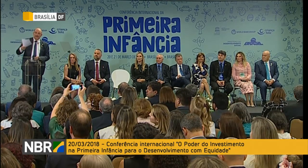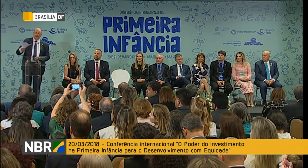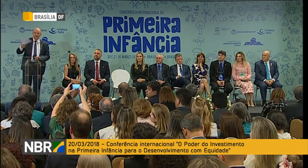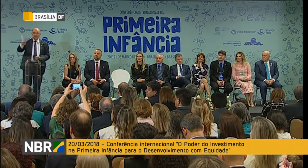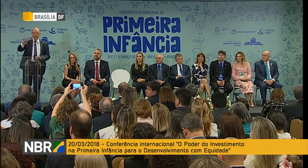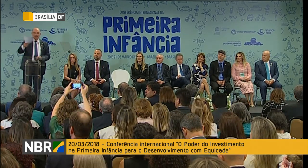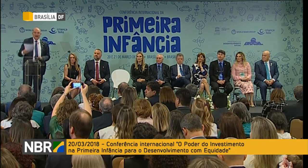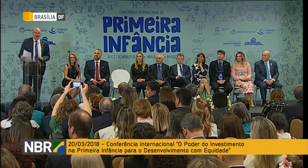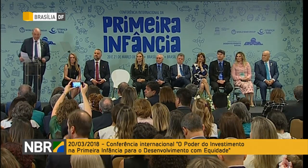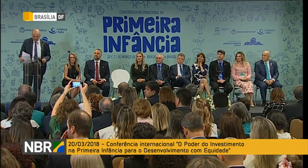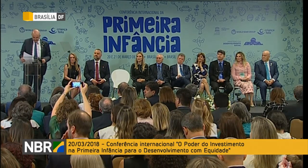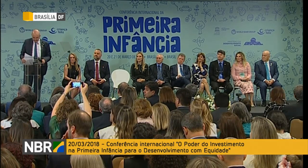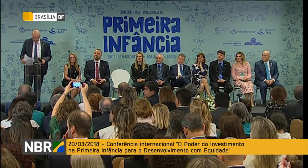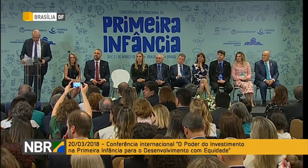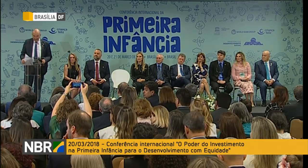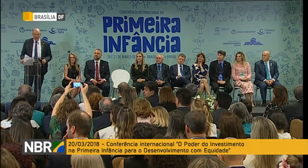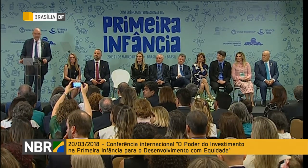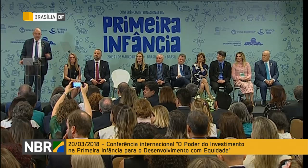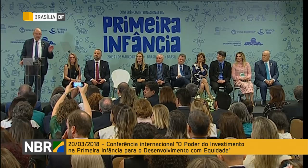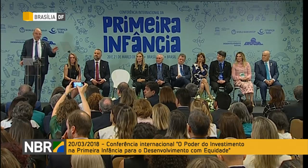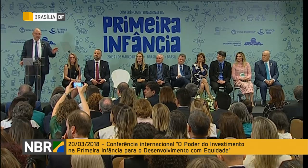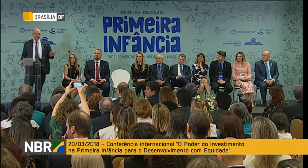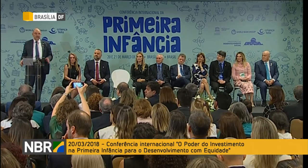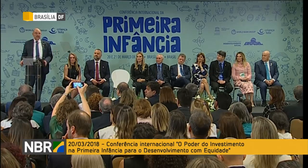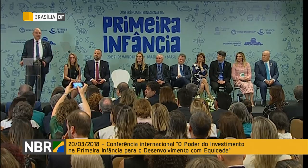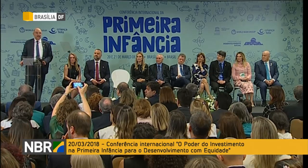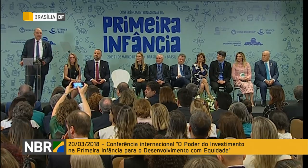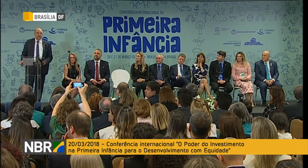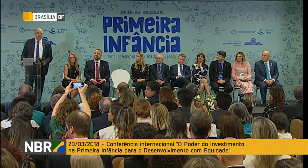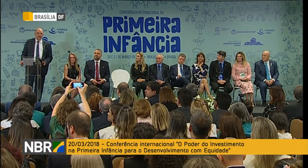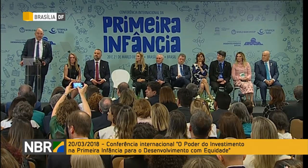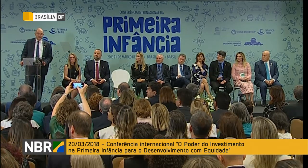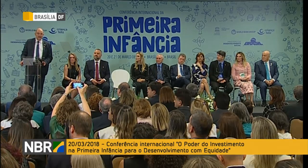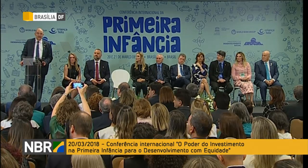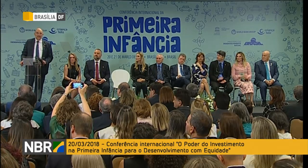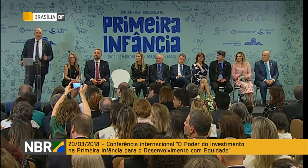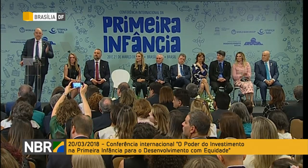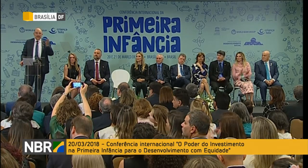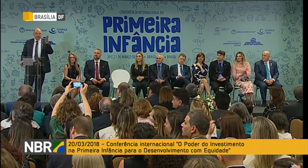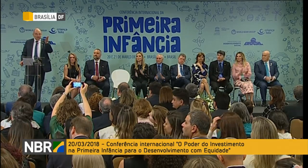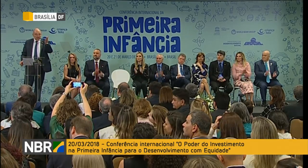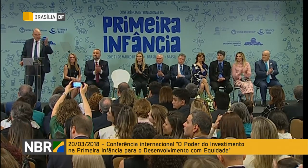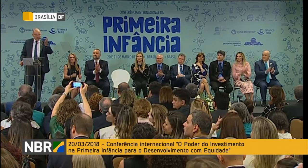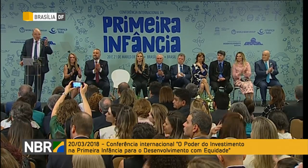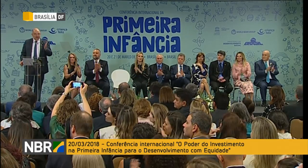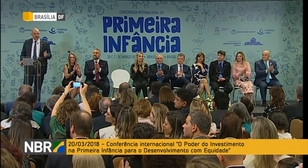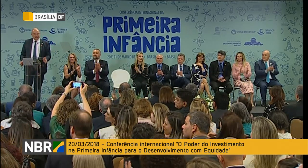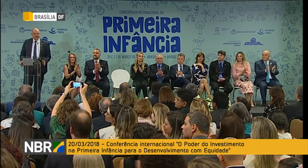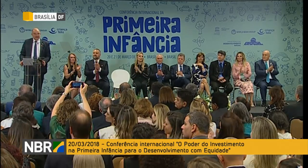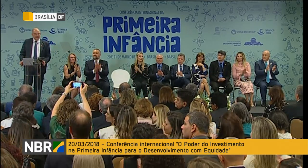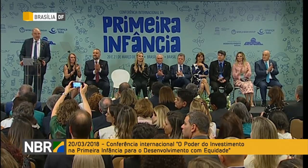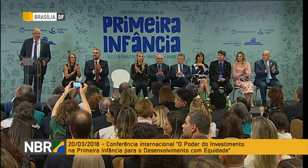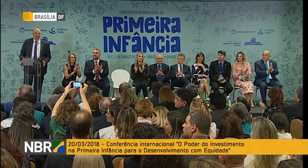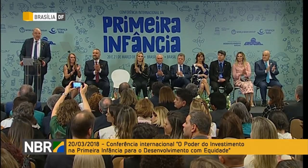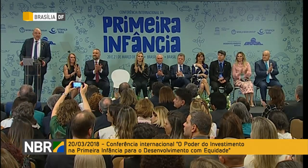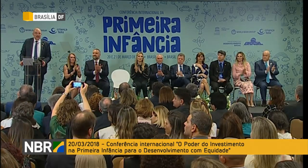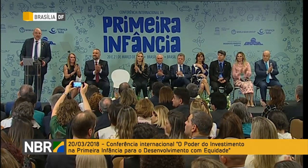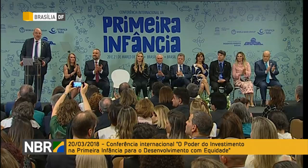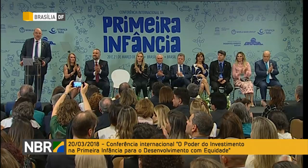que cuida, junto com a Eli, que é a diretora específica da área da primeira infância. As universidades privadas